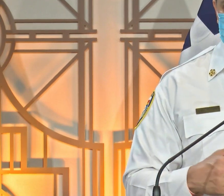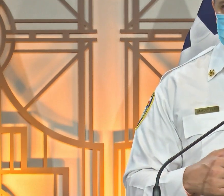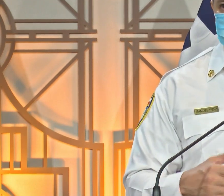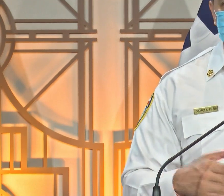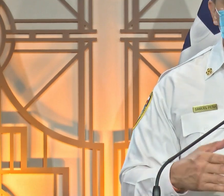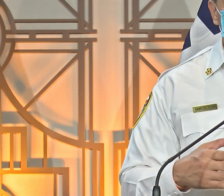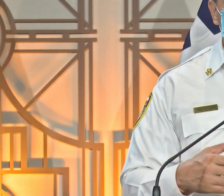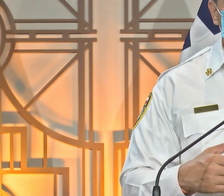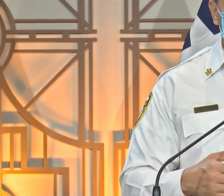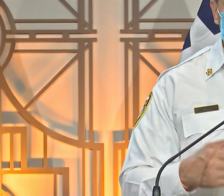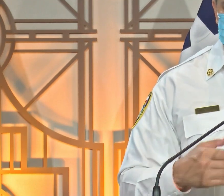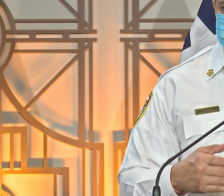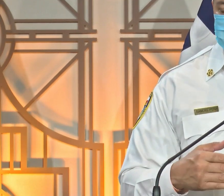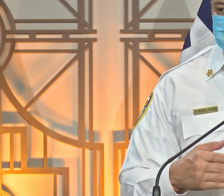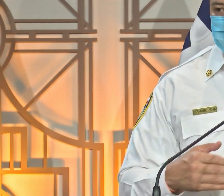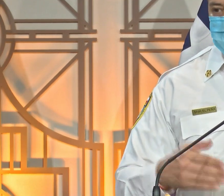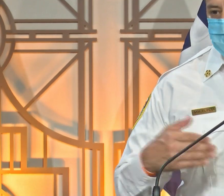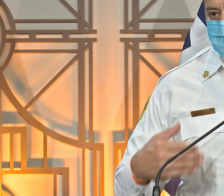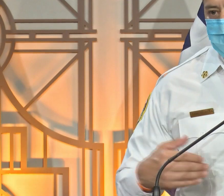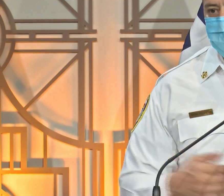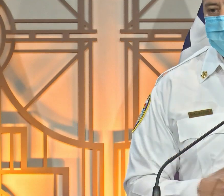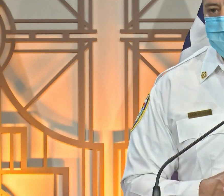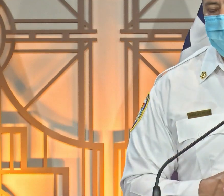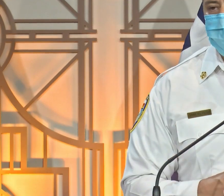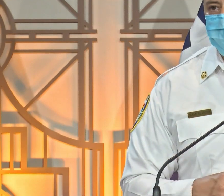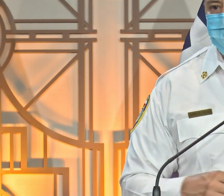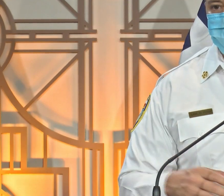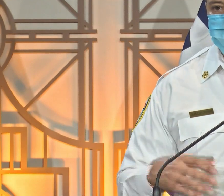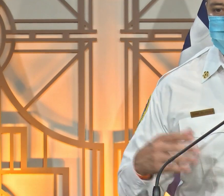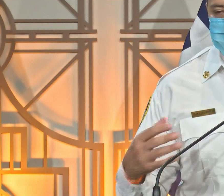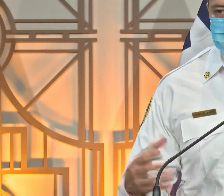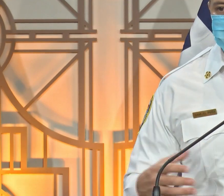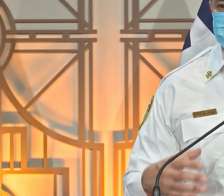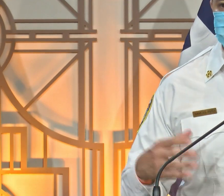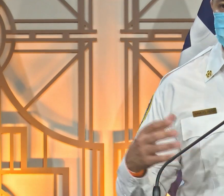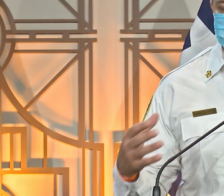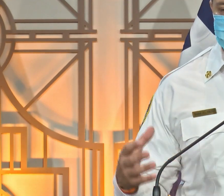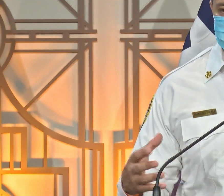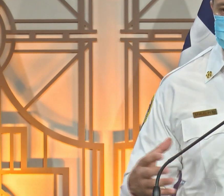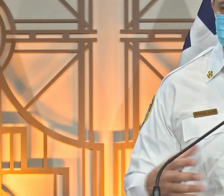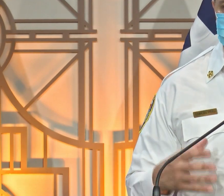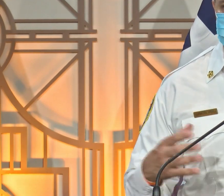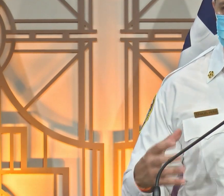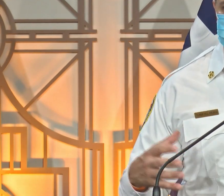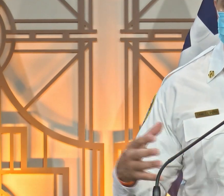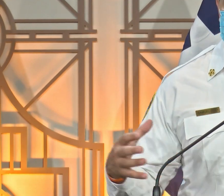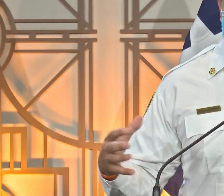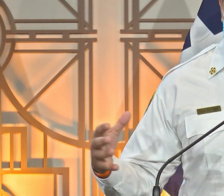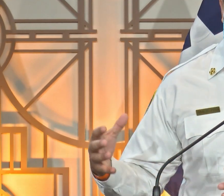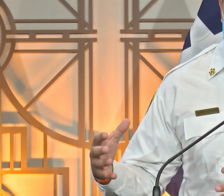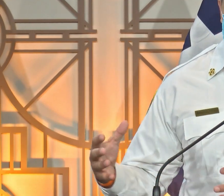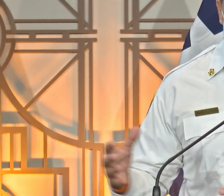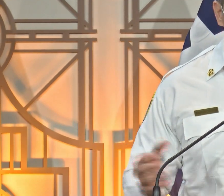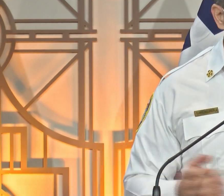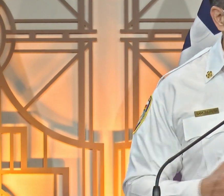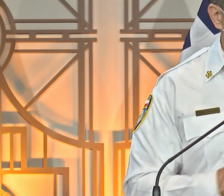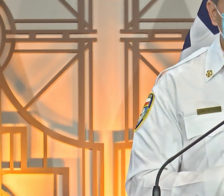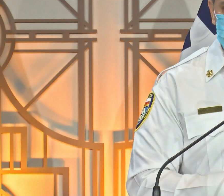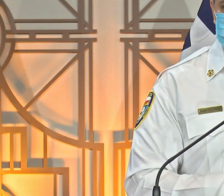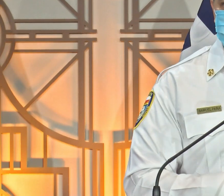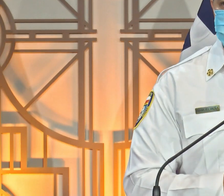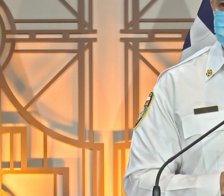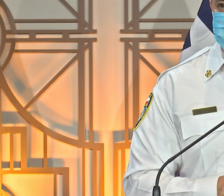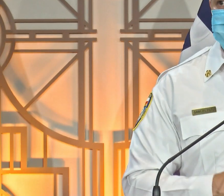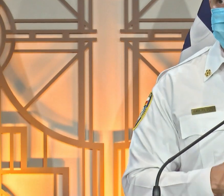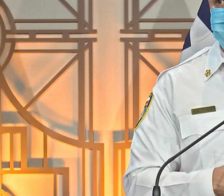albergues. ¿Okay? Antes ha pasado cuando hay sistemas, cuando hay problemas de inundaciones, que muchas personas